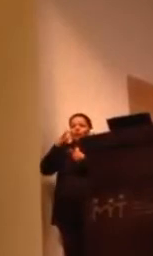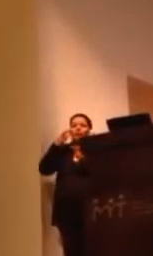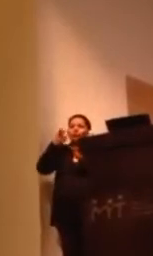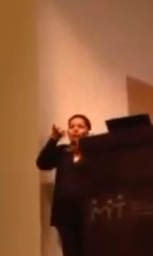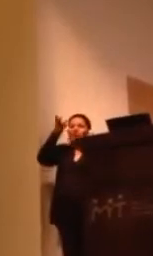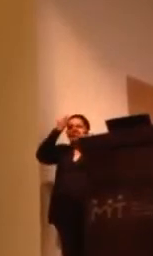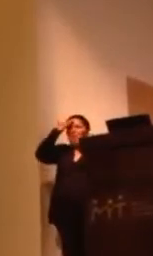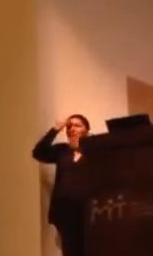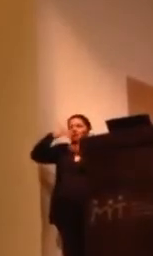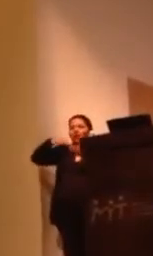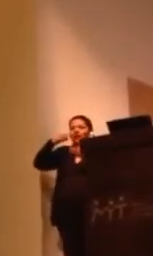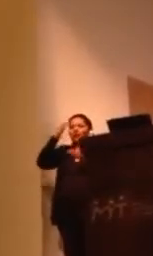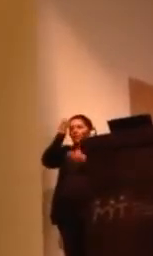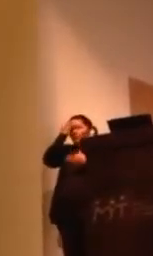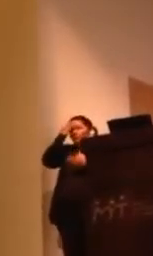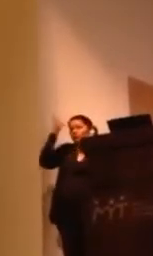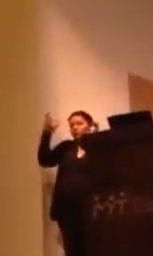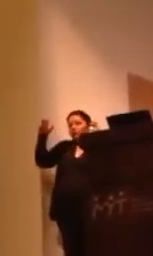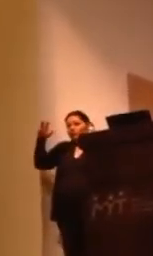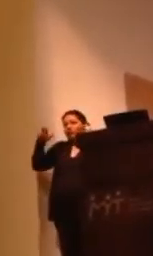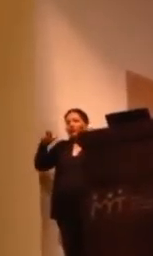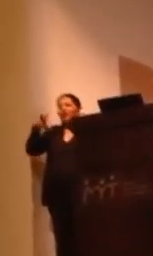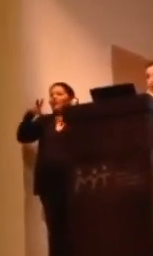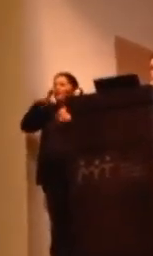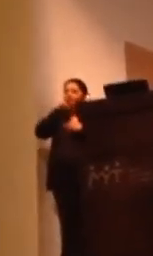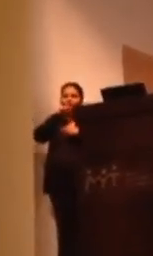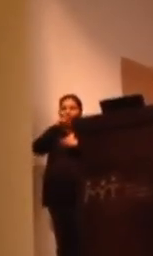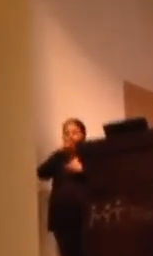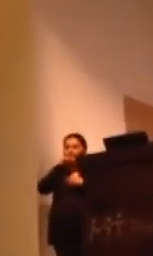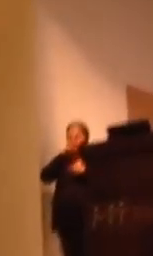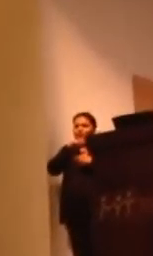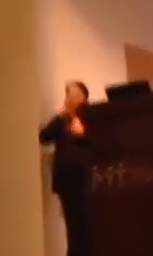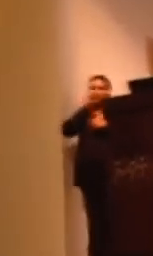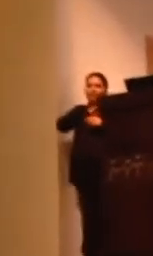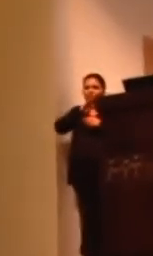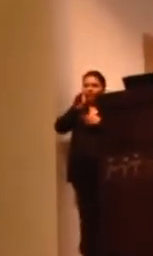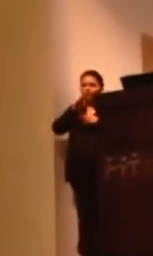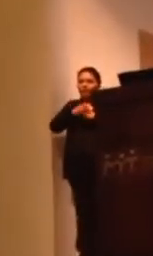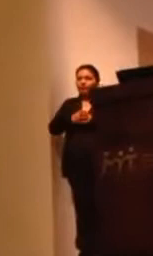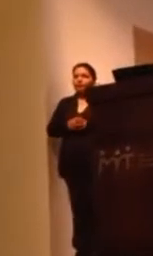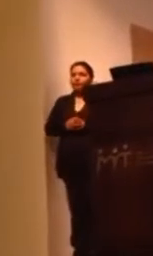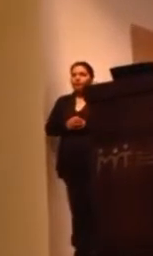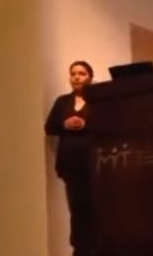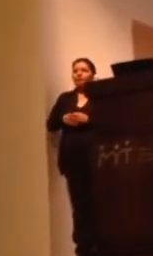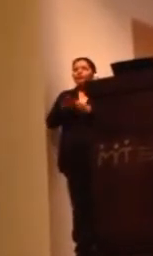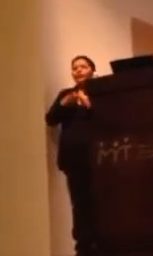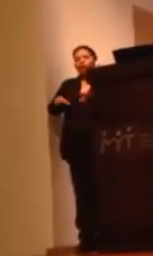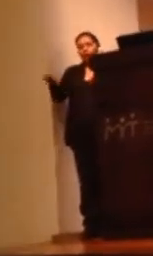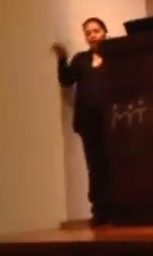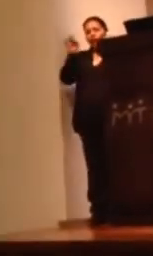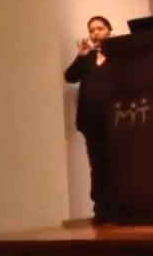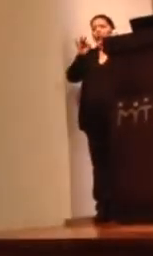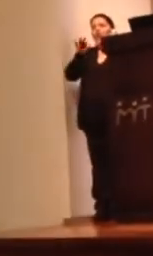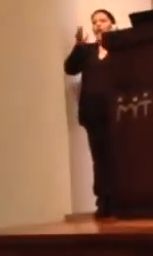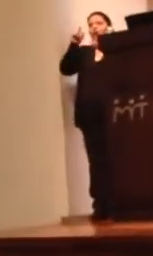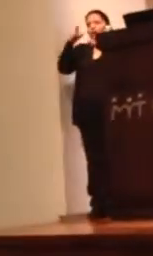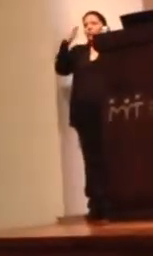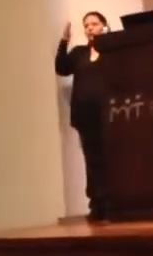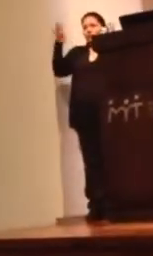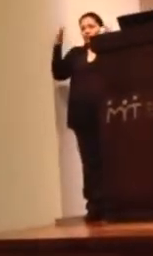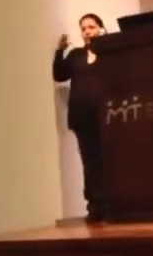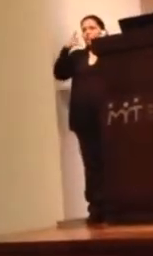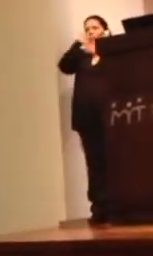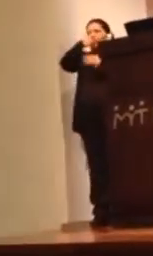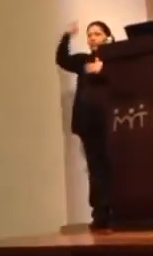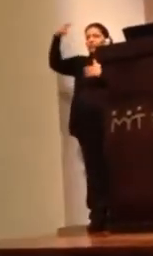no tenemos esa herramienta, porque no, éticamente no nos corresponde. Es importante y qué bueno que estén aquí, se los aplaudo, qué bueno,